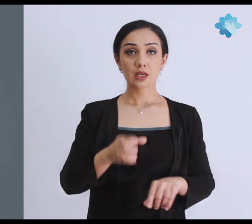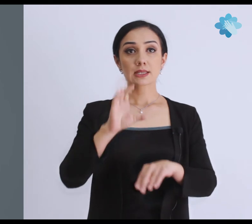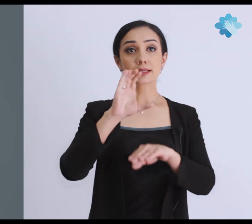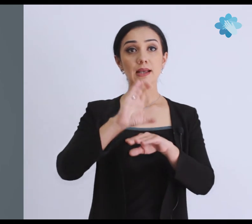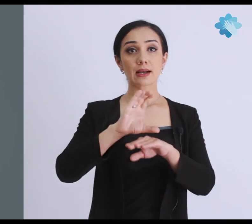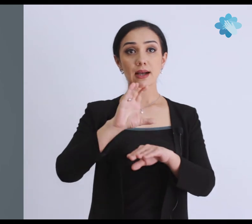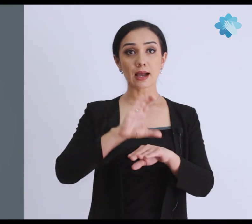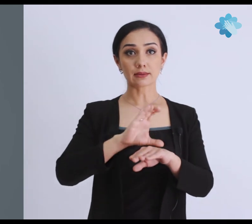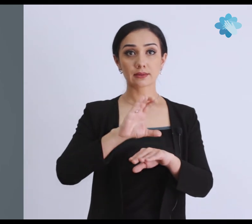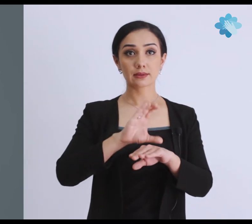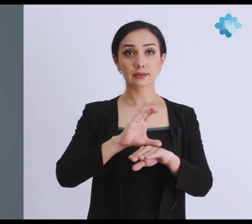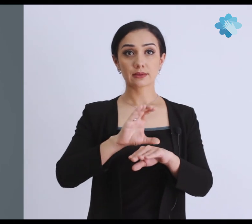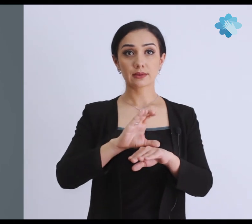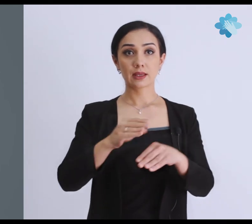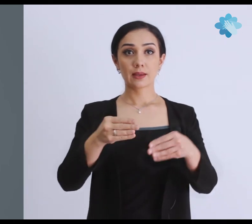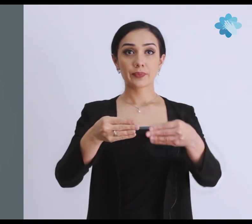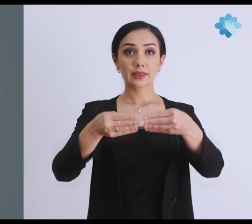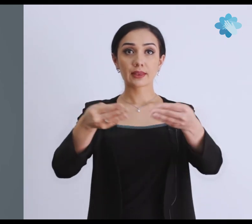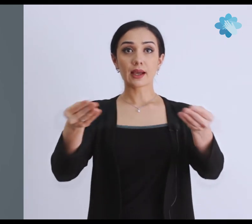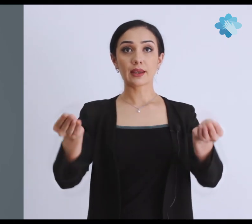стакан тарелка